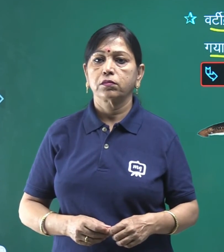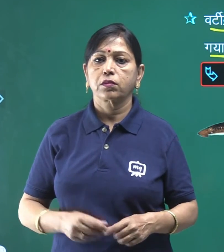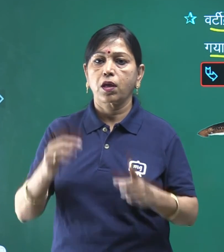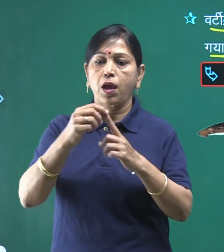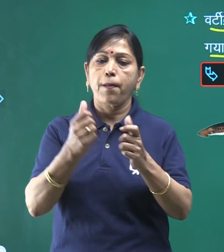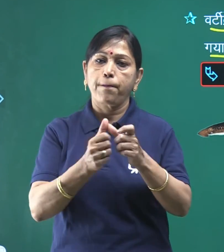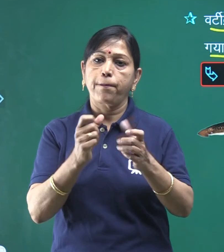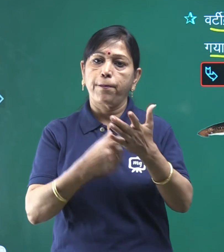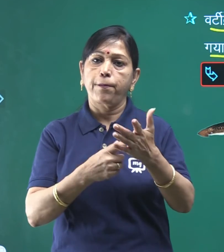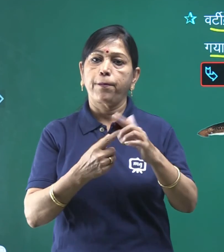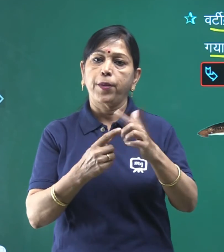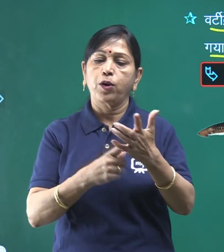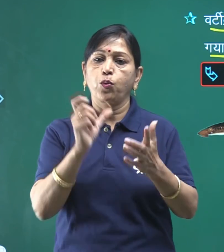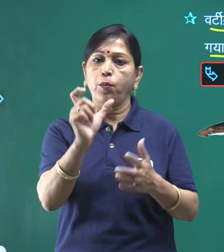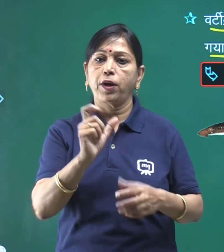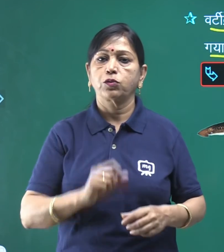पेट्रोमाइजोन।